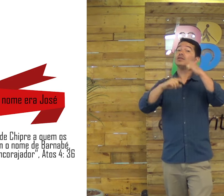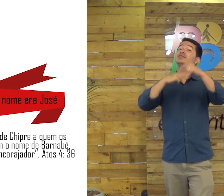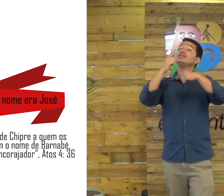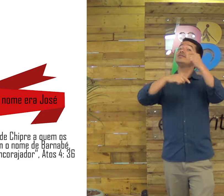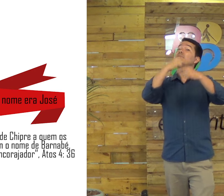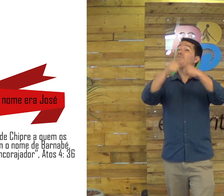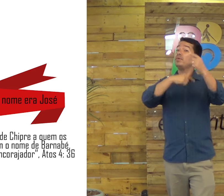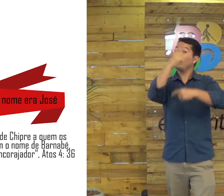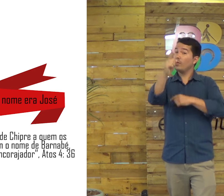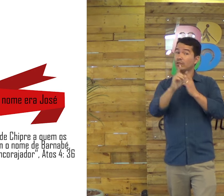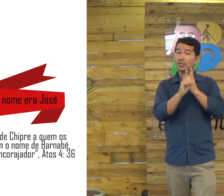Só depois,